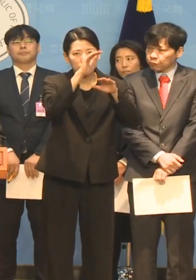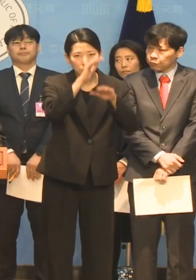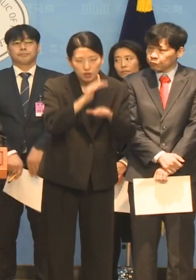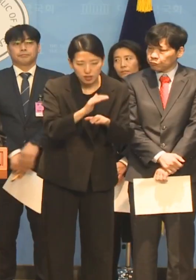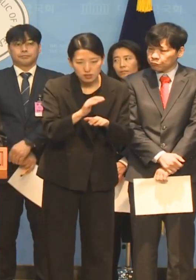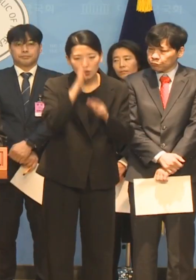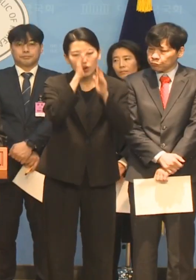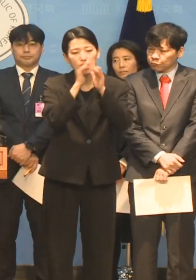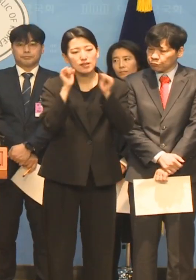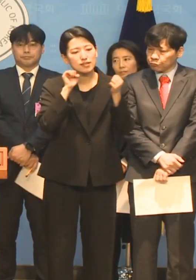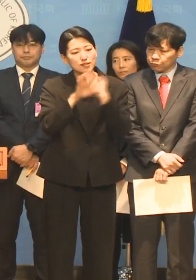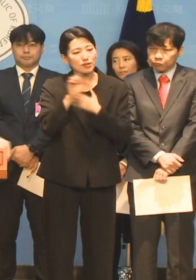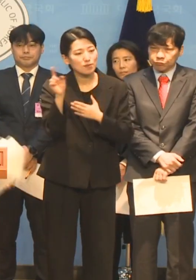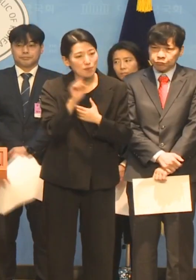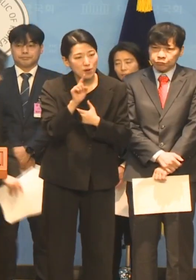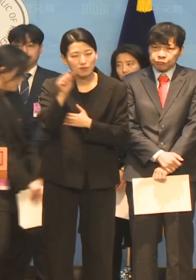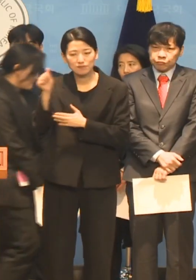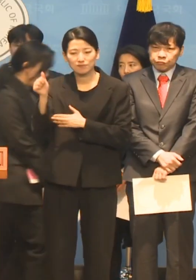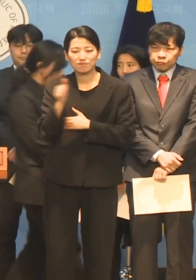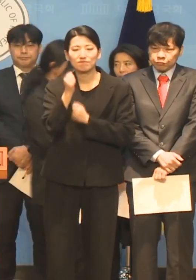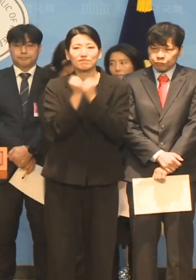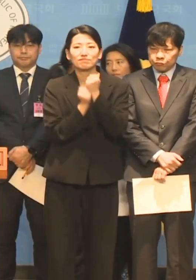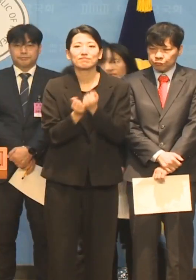대해 발표하시도록 하겠습니다.